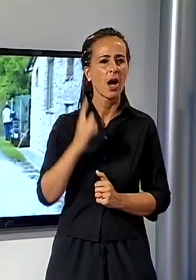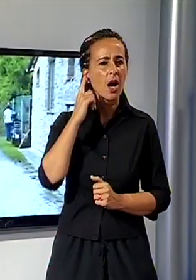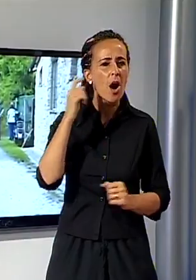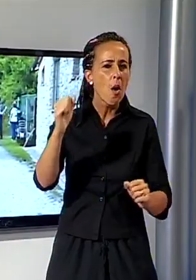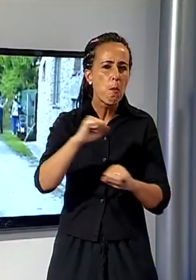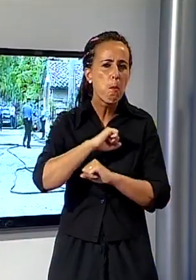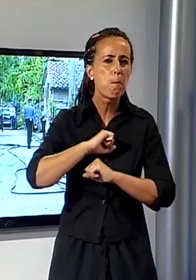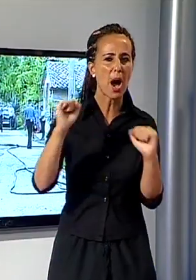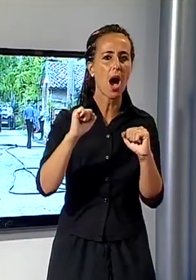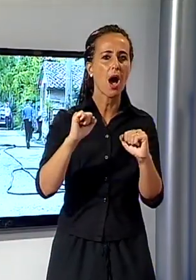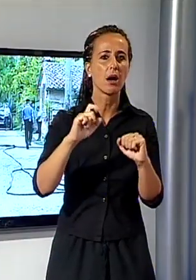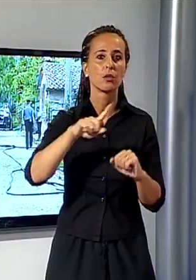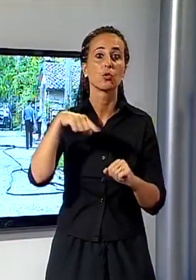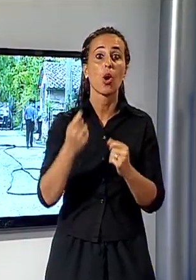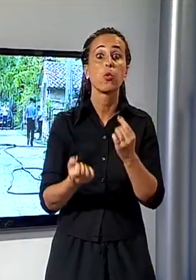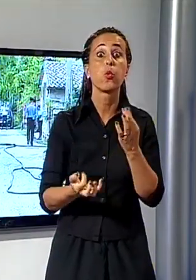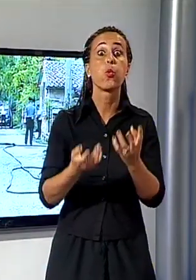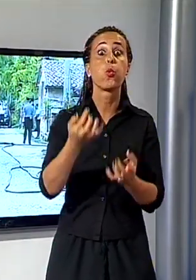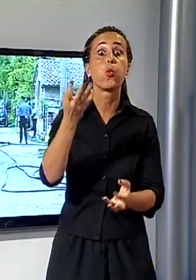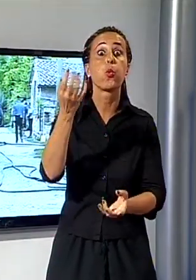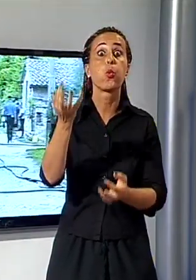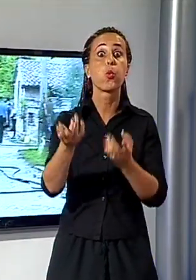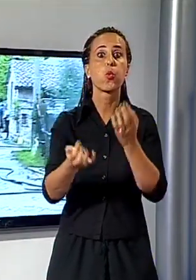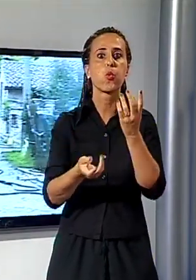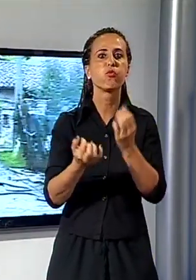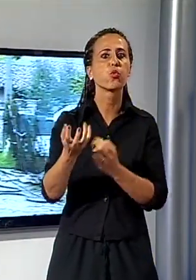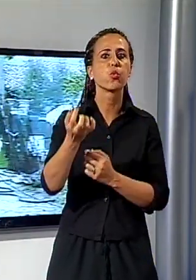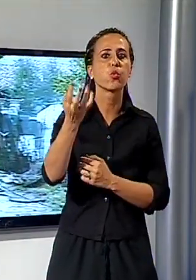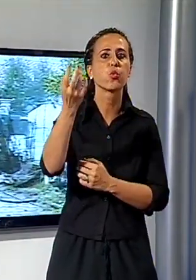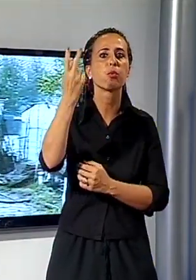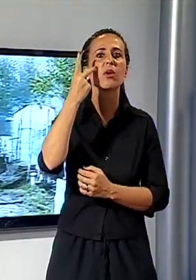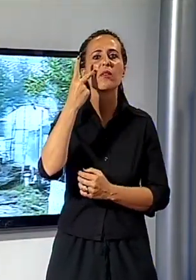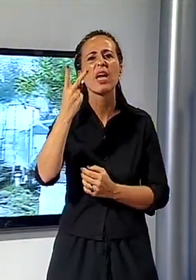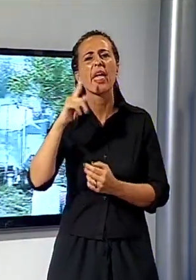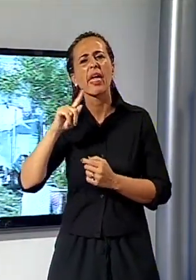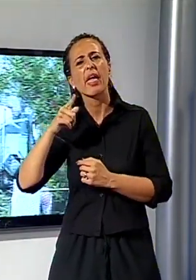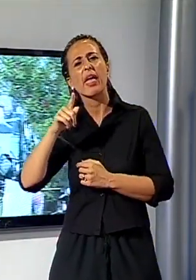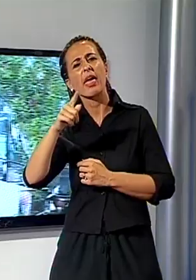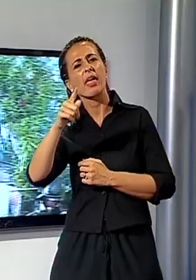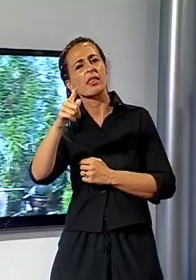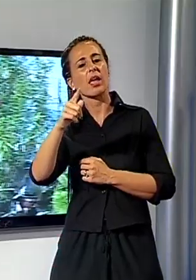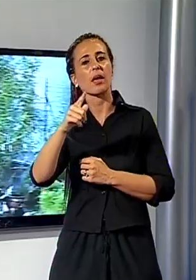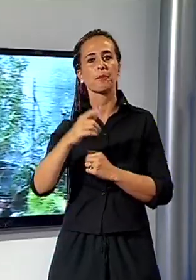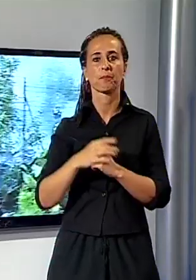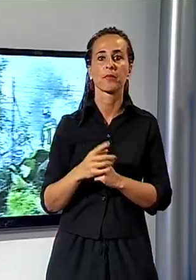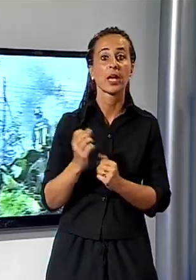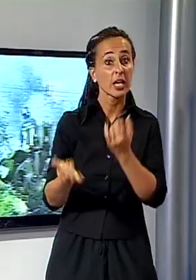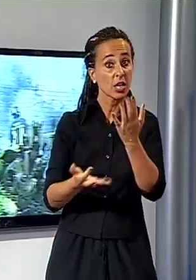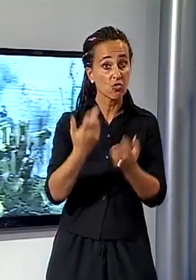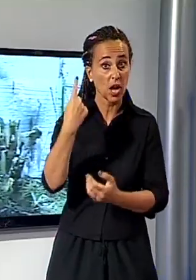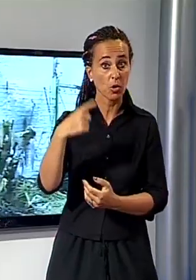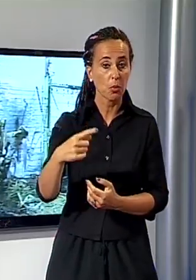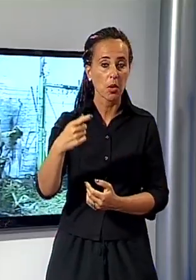Subito dopo l'aggressione, motivata dalla mancata concessione di una sigaretta, il giovane era fuggito. È stato